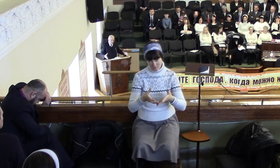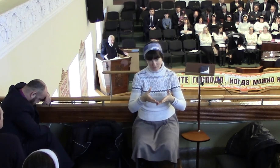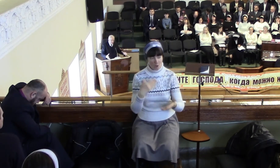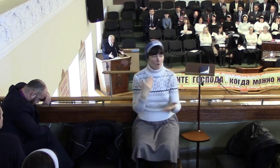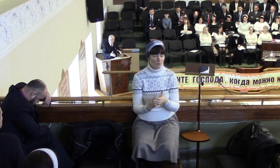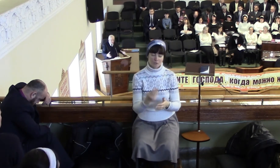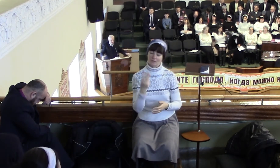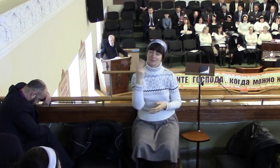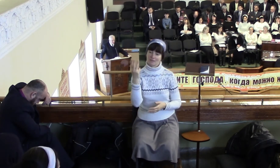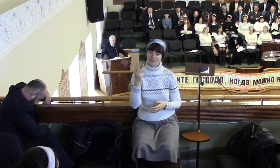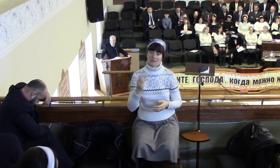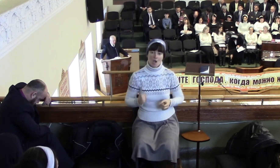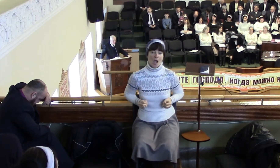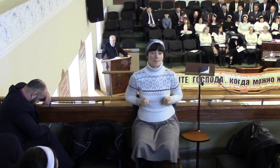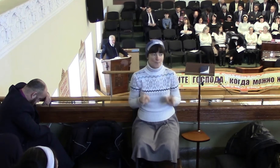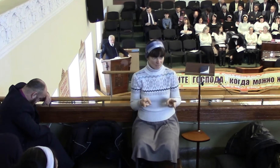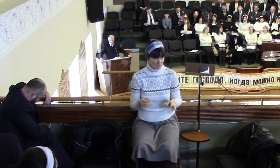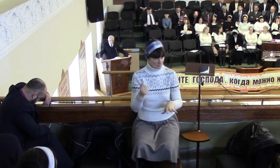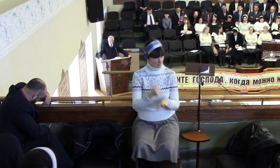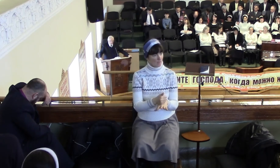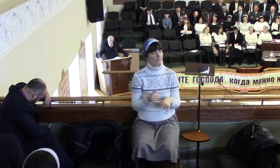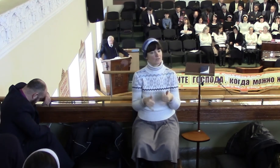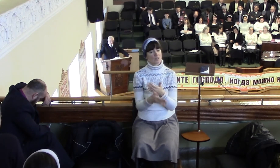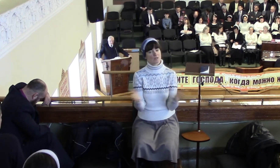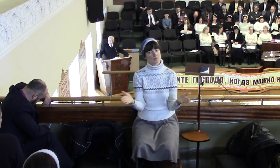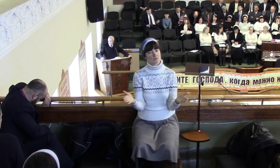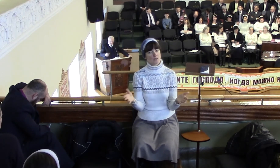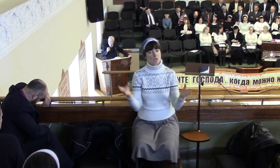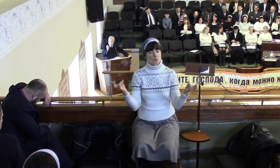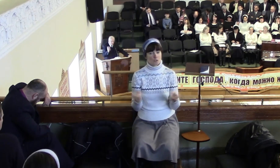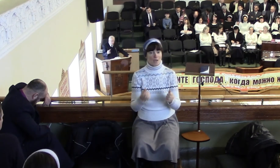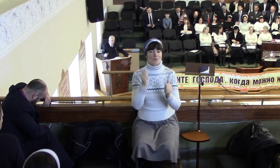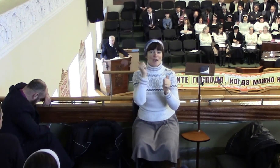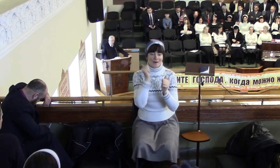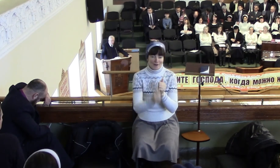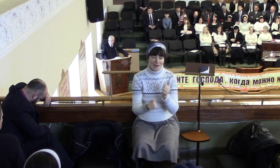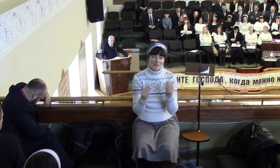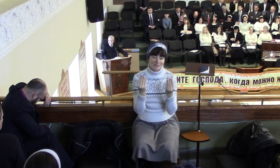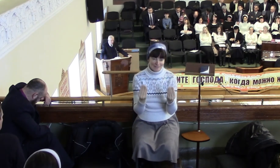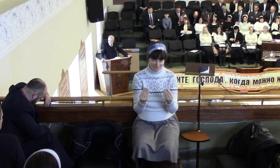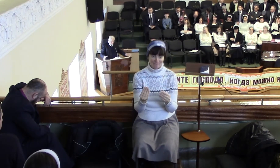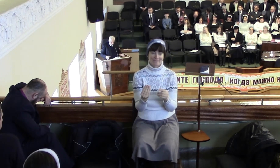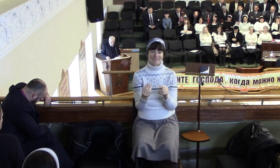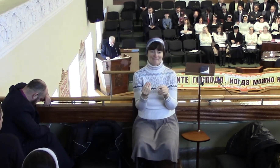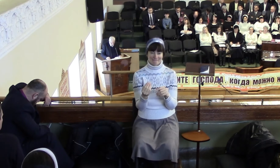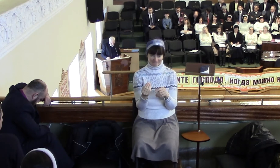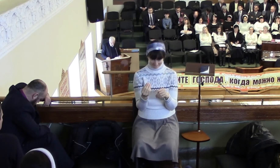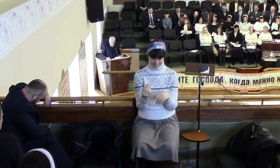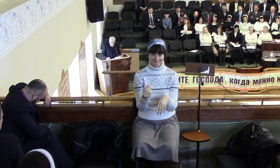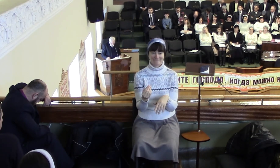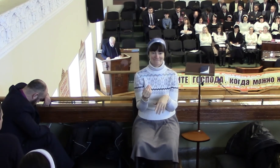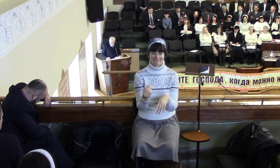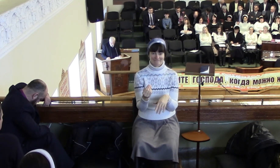опасности больших, самых главных для нас с вами. И мы нуждаемся каждый день жить в этой победе. Знаете,